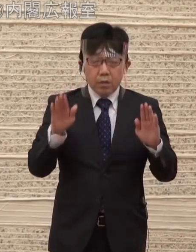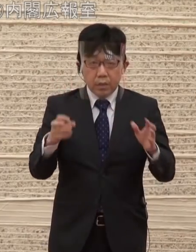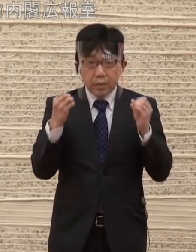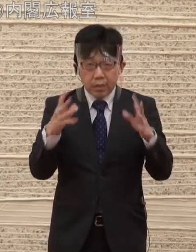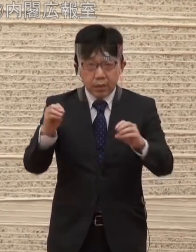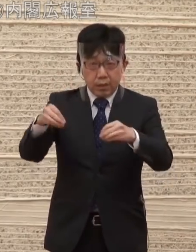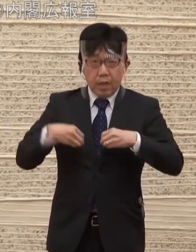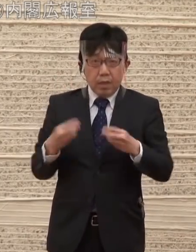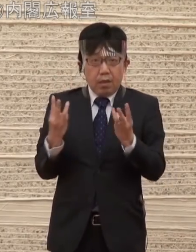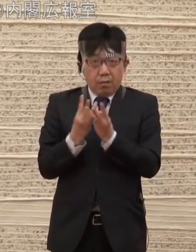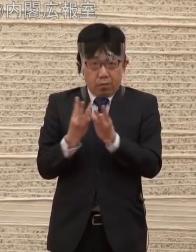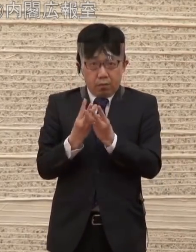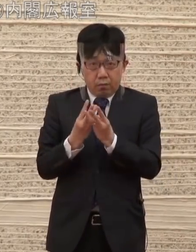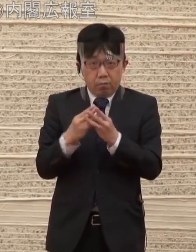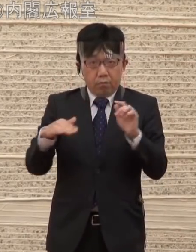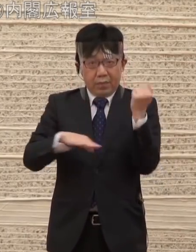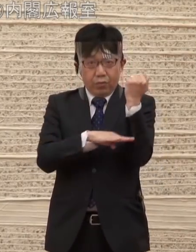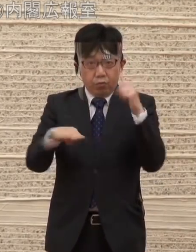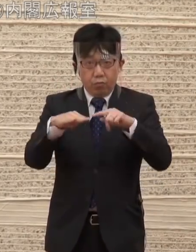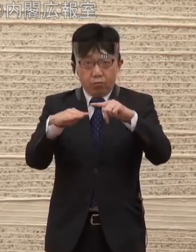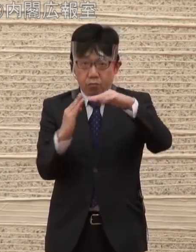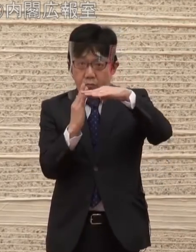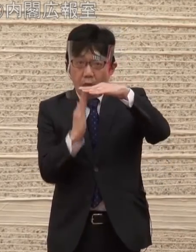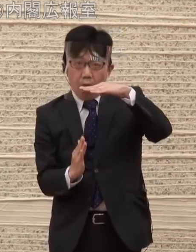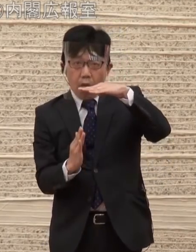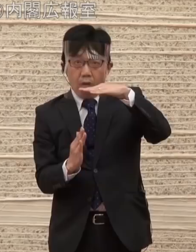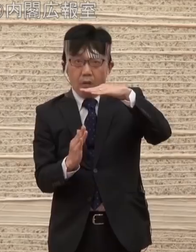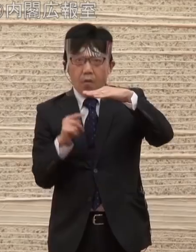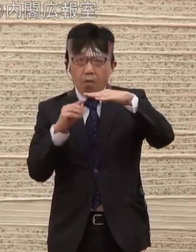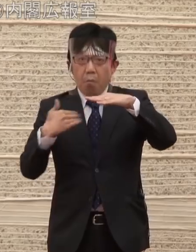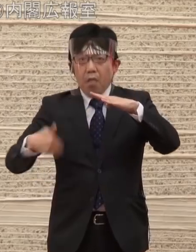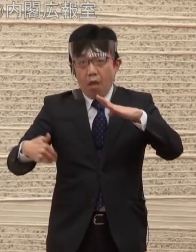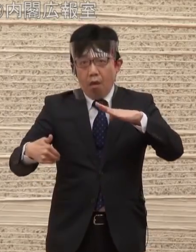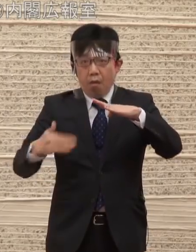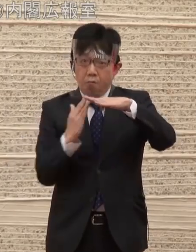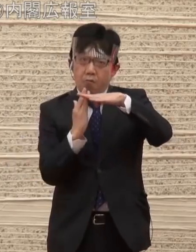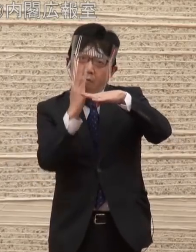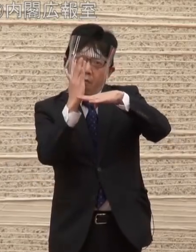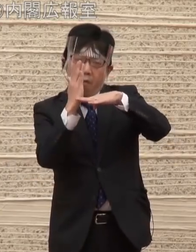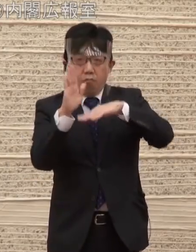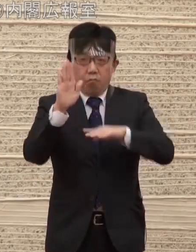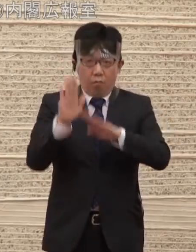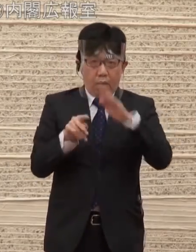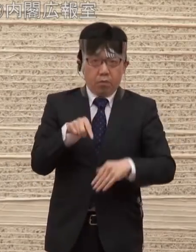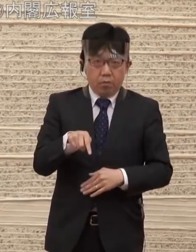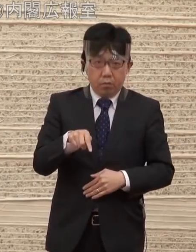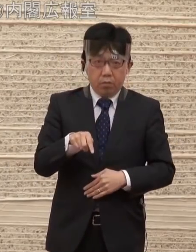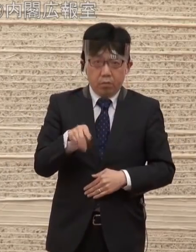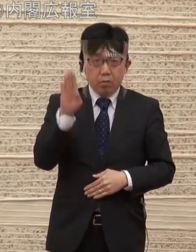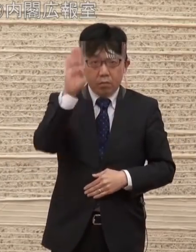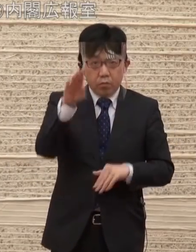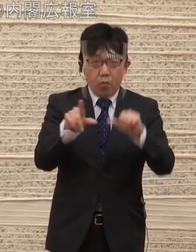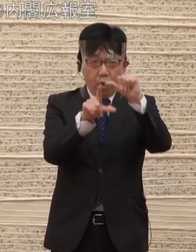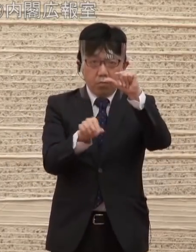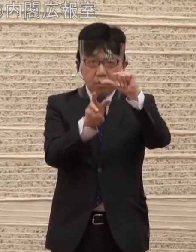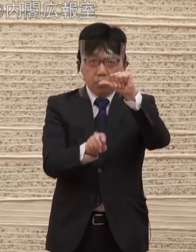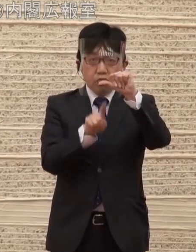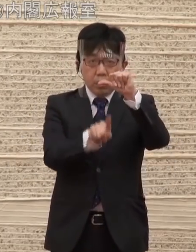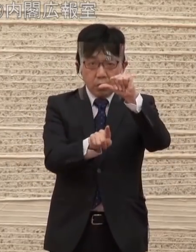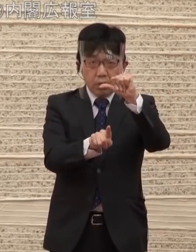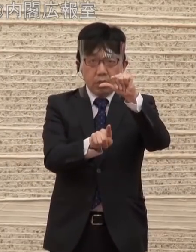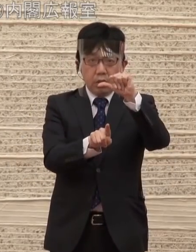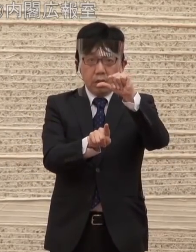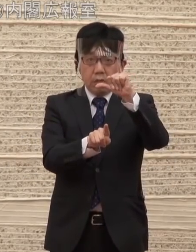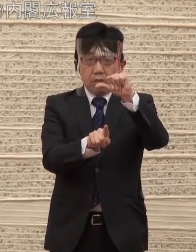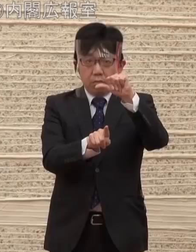ません東京でも大型連休明けの人で回復の影響が懸念されます31日の期限を待たず前回の判断から